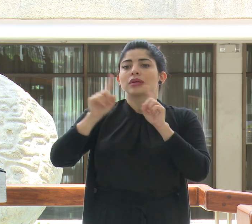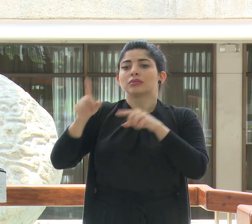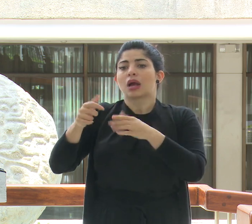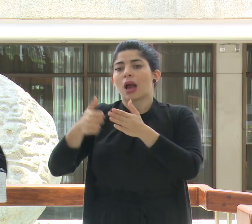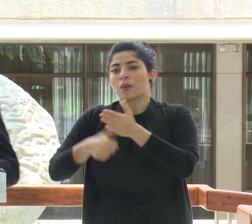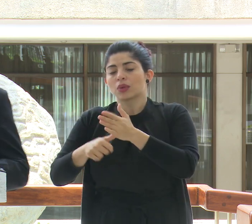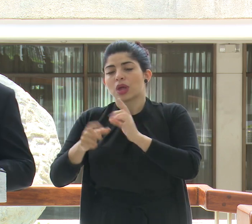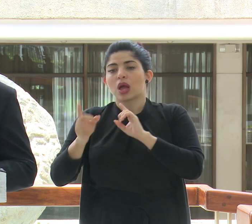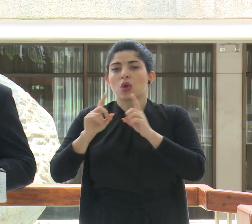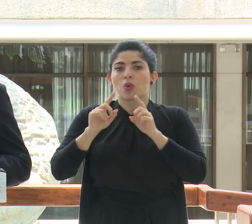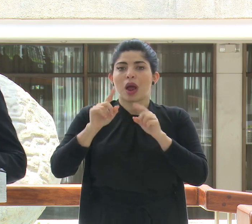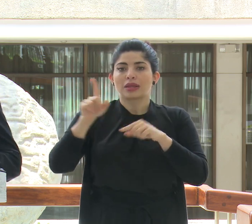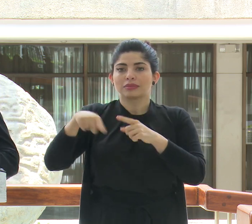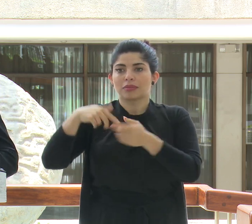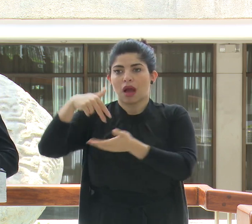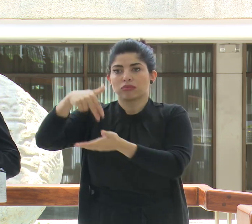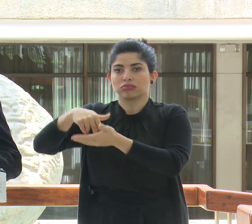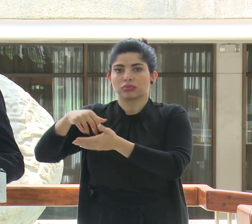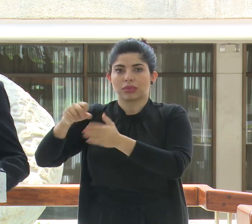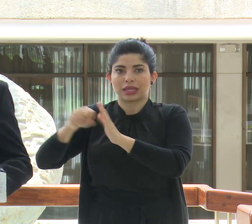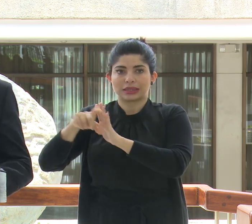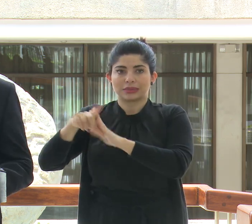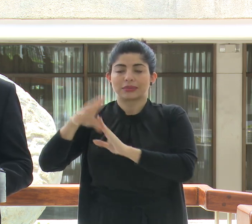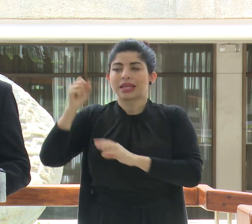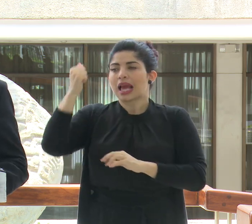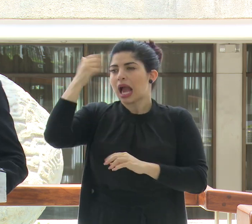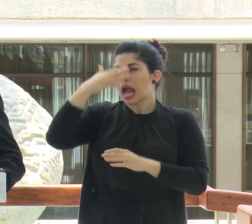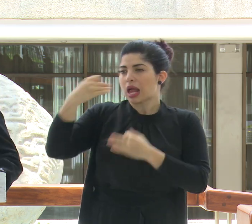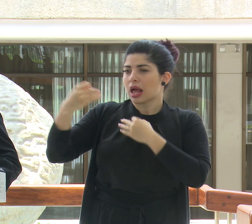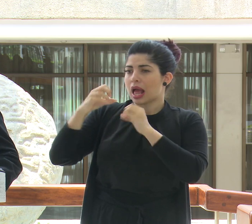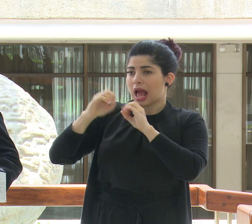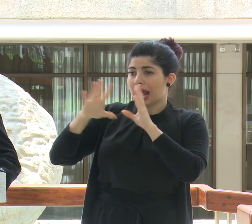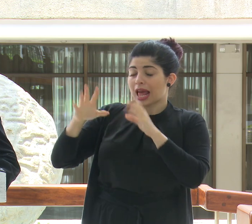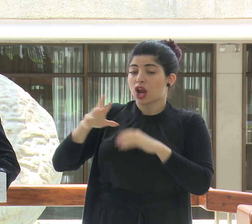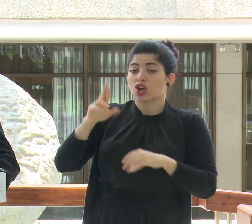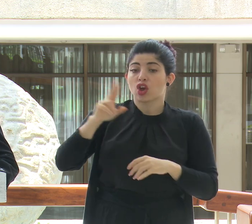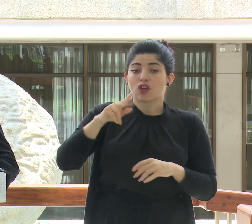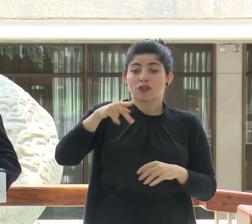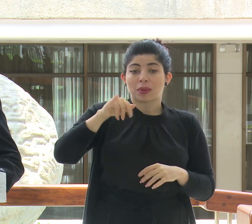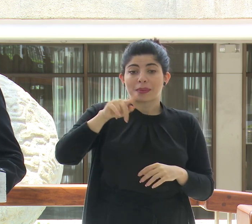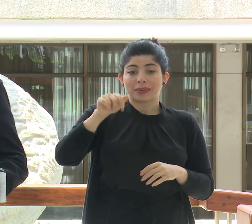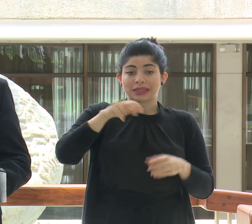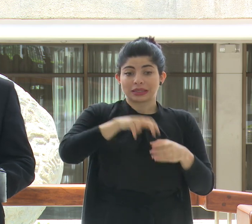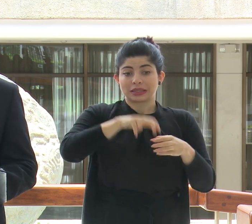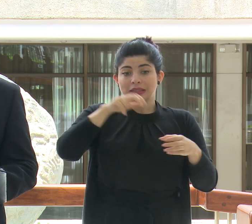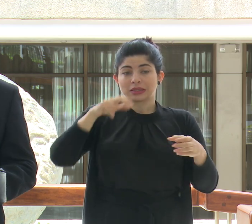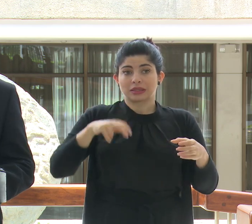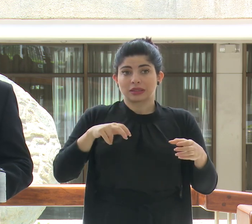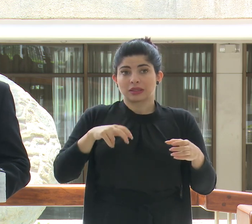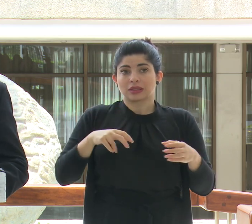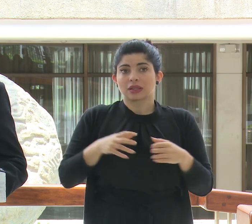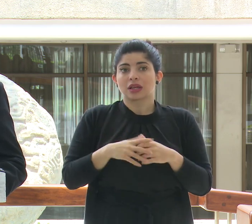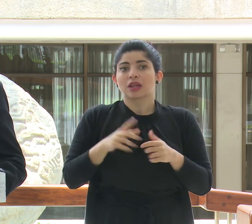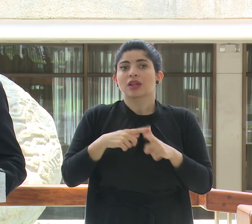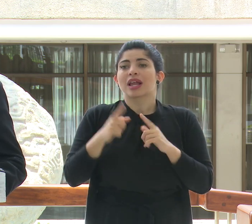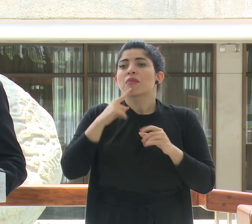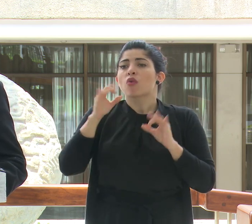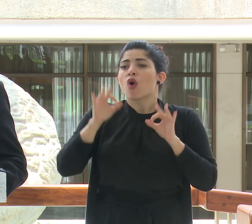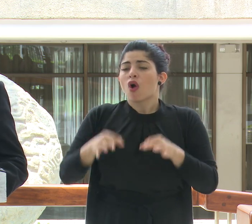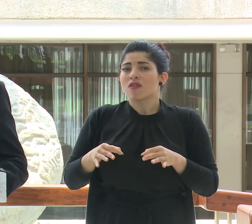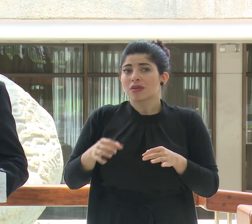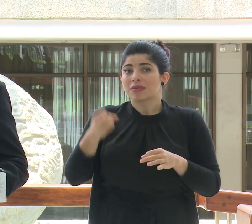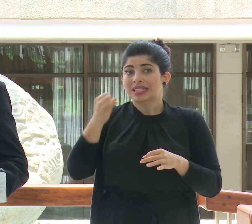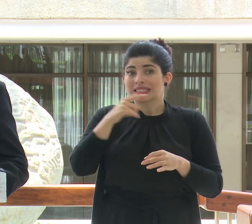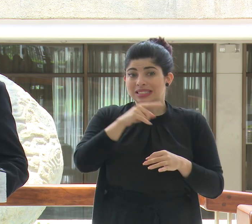cuáles no va a estar presente? Y tal vez don Carlos, si nos aclara, con la salida de don Rodolfo Pisa se mencionó también que ha sido don Agustín. Queremos confirmar el dato, si